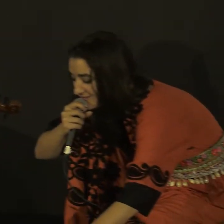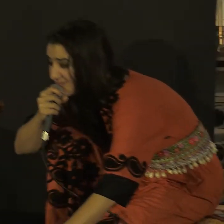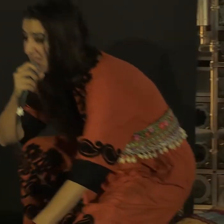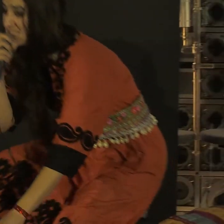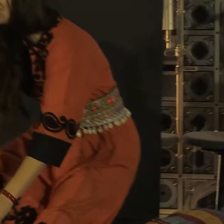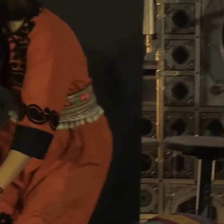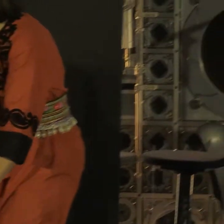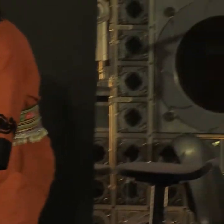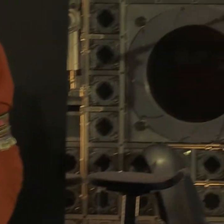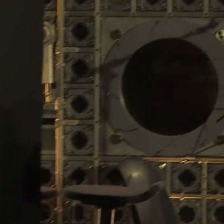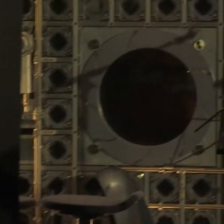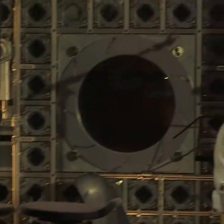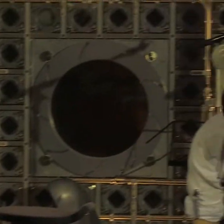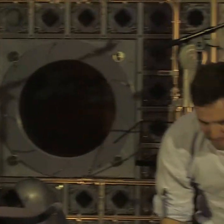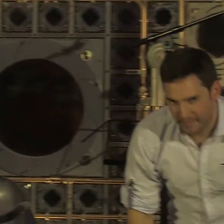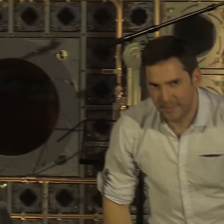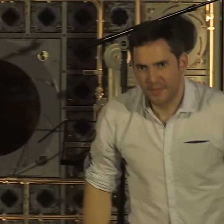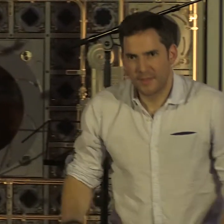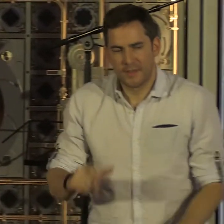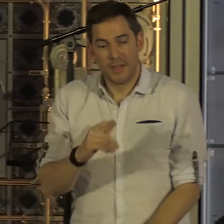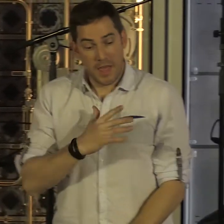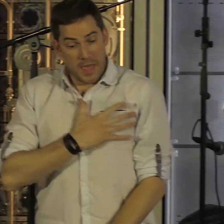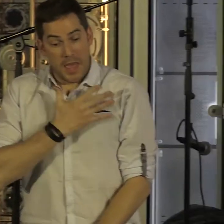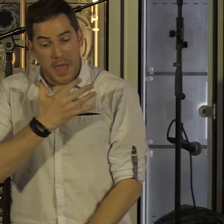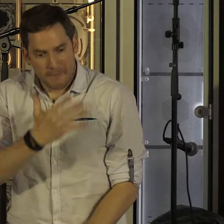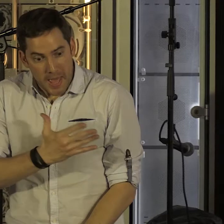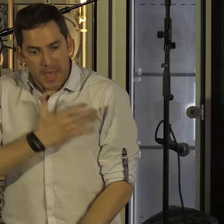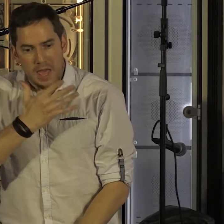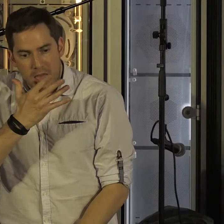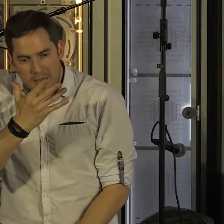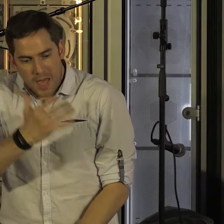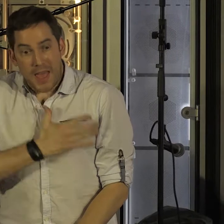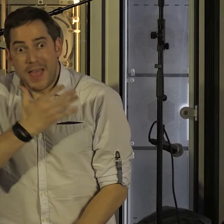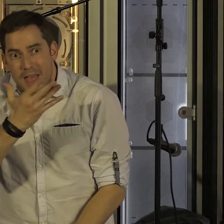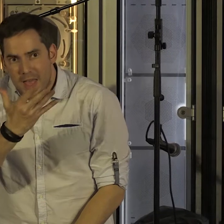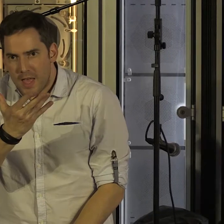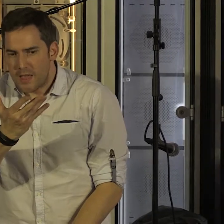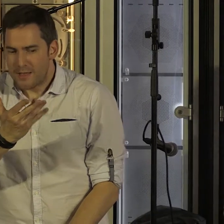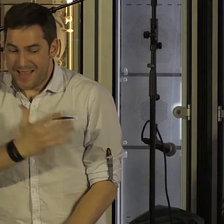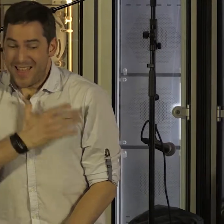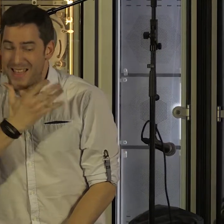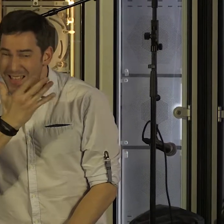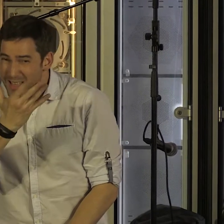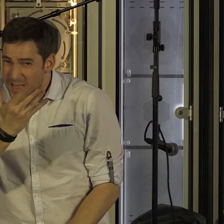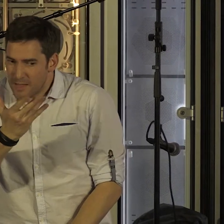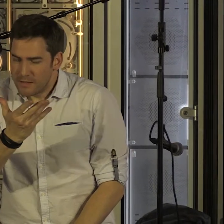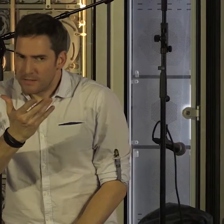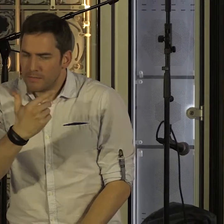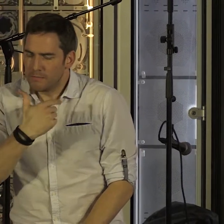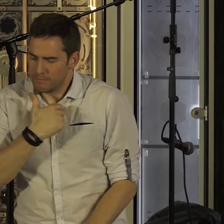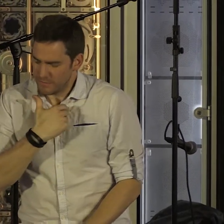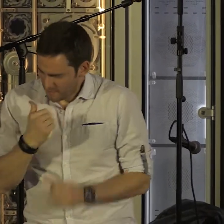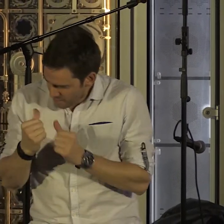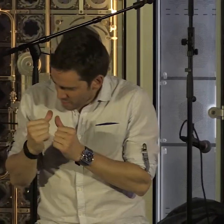très très très ému et très aimé je t'envoie